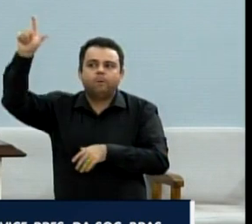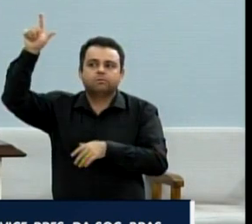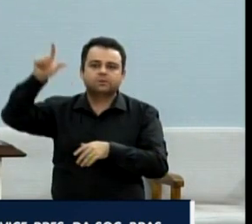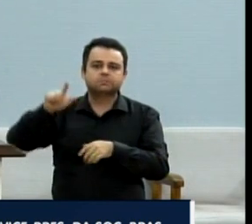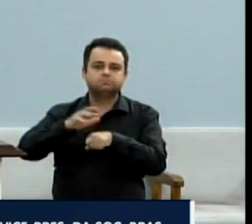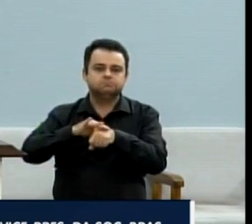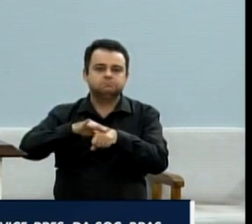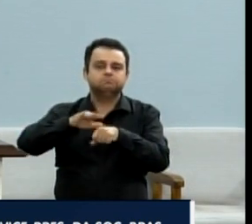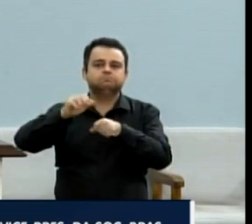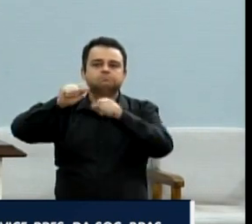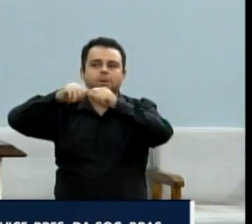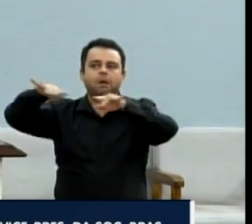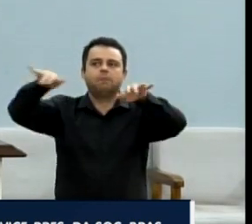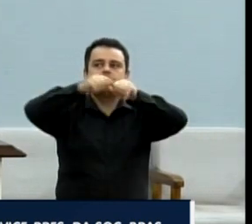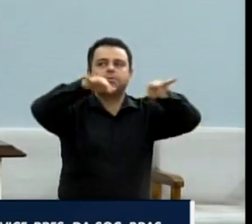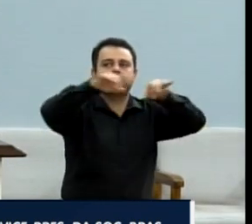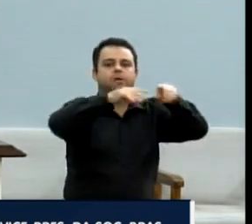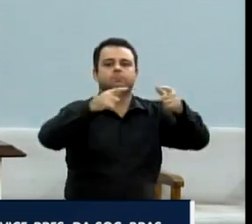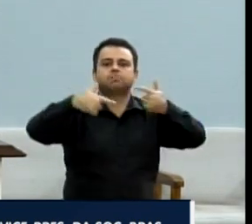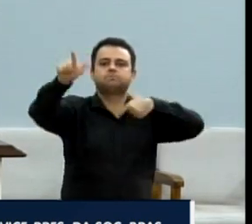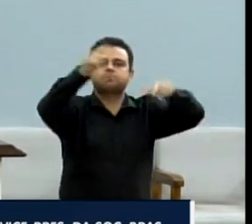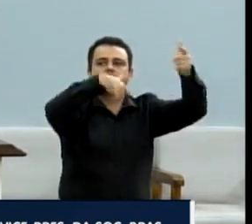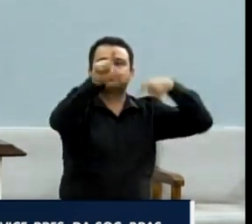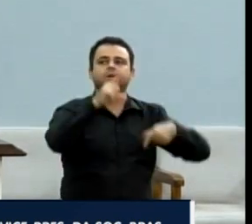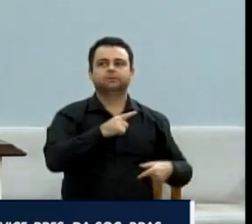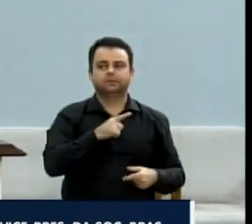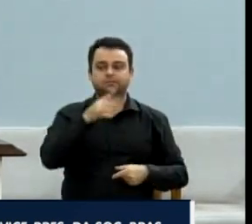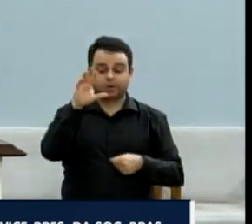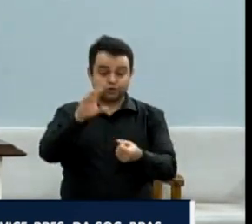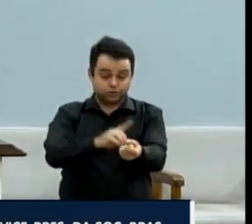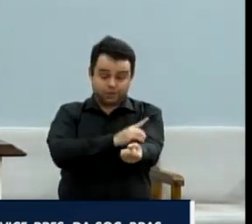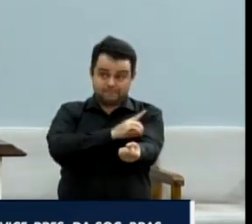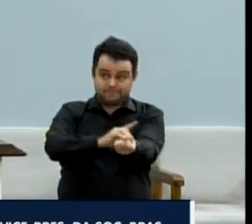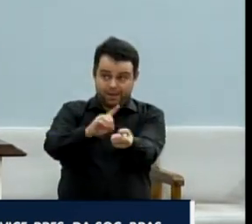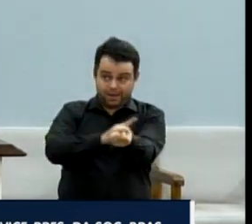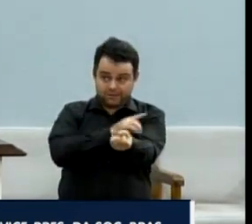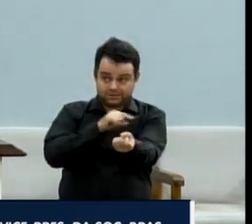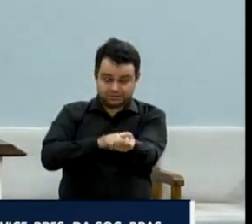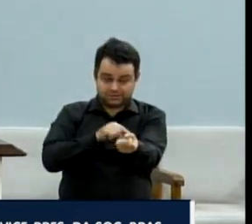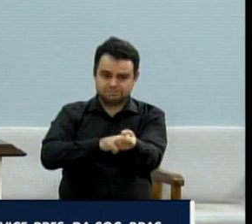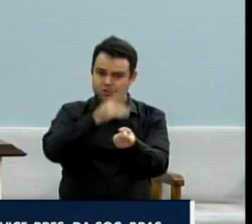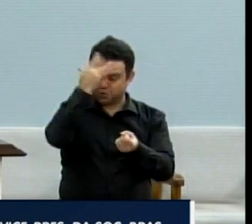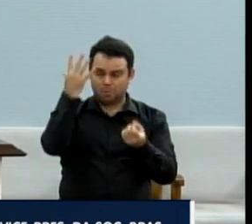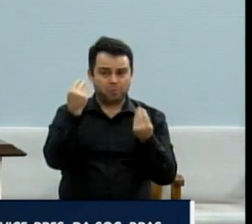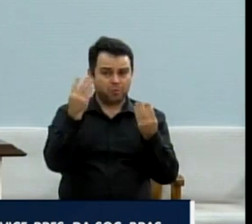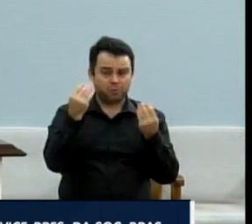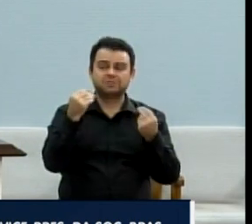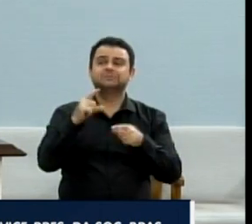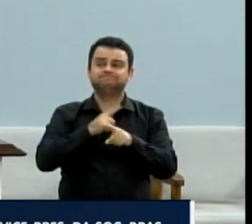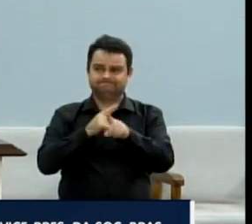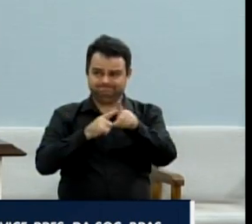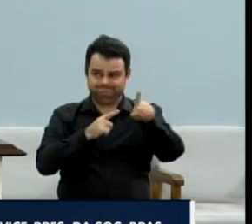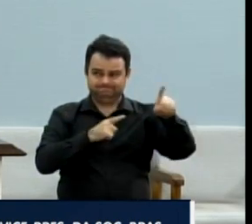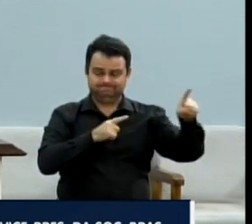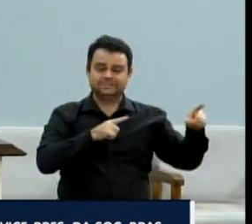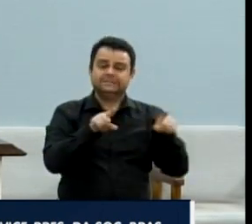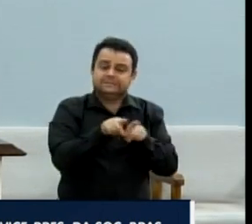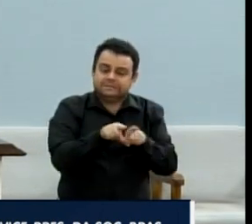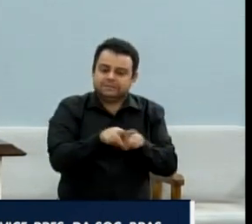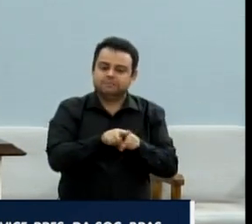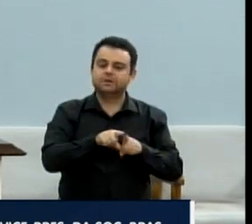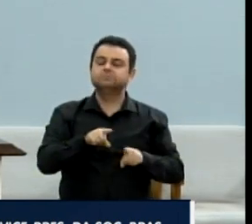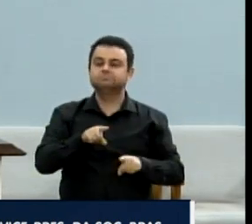também, mas o diabetes, além de ser uma doença que atinge grande parte da população, também era um grande fator de risco